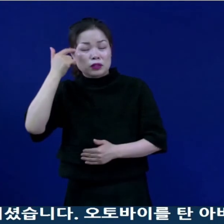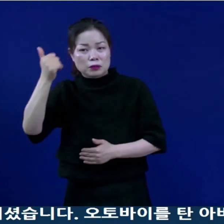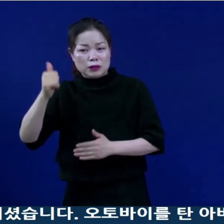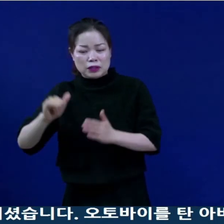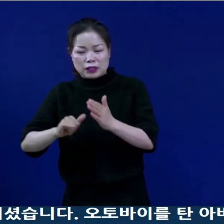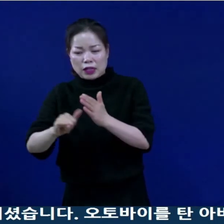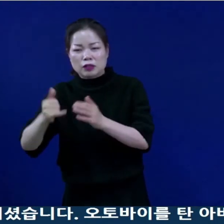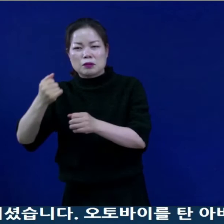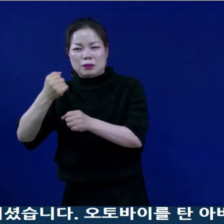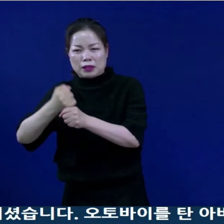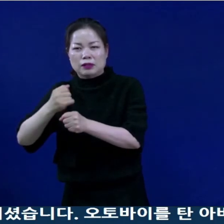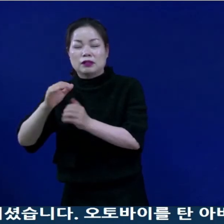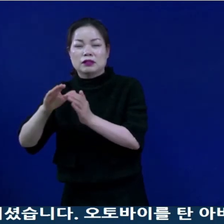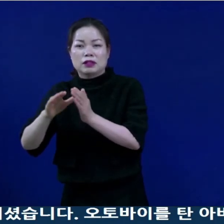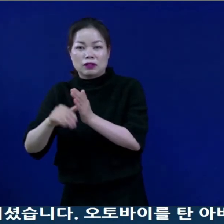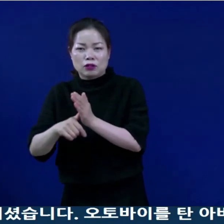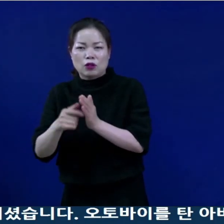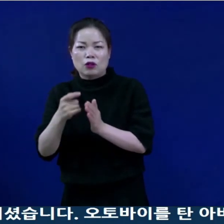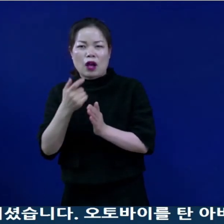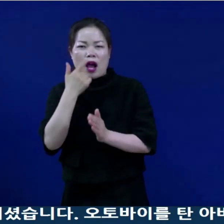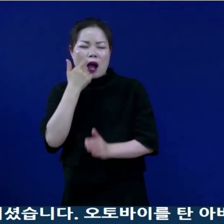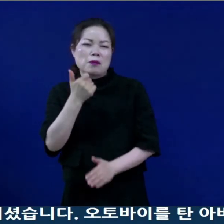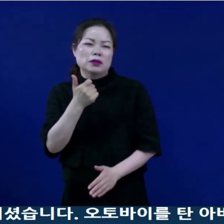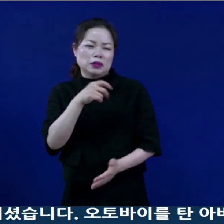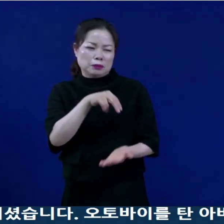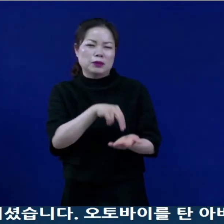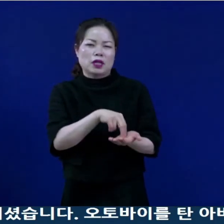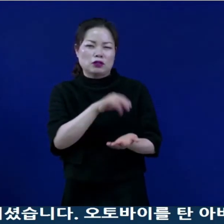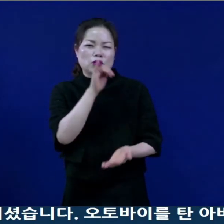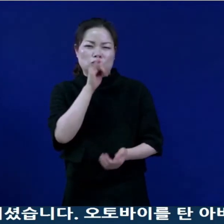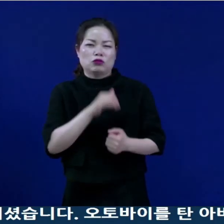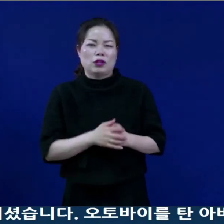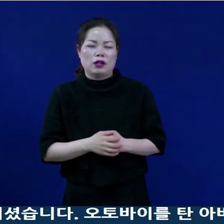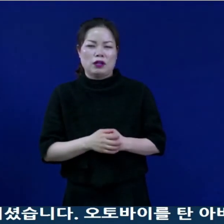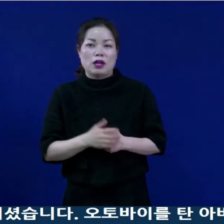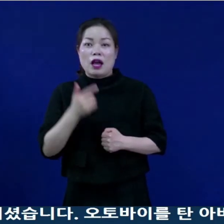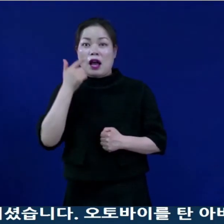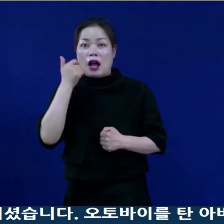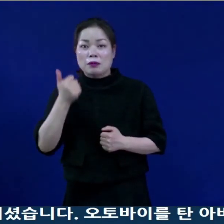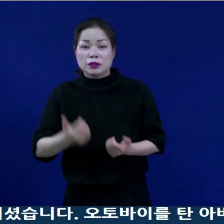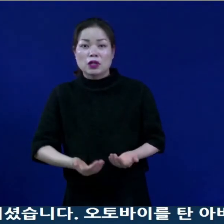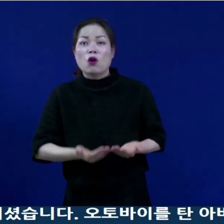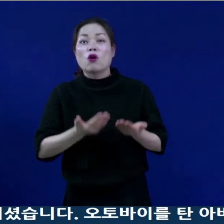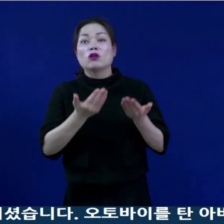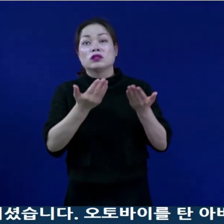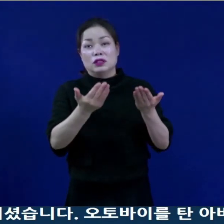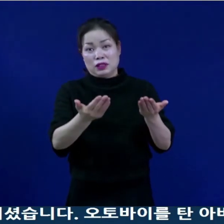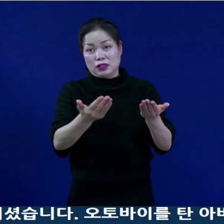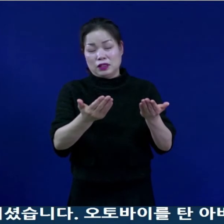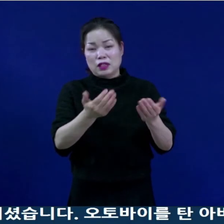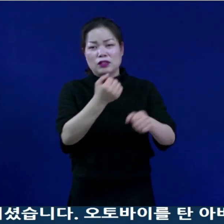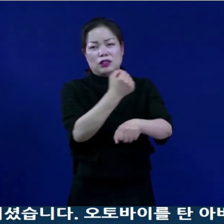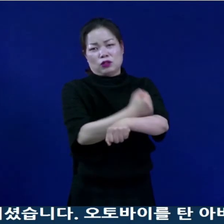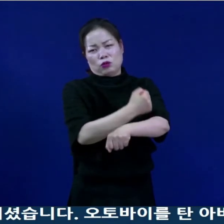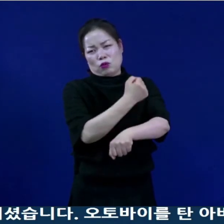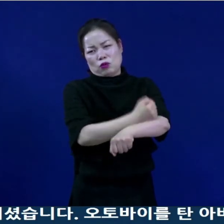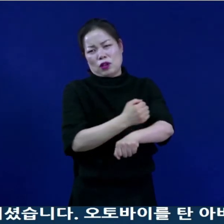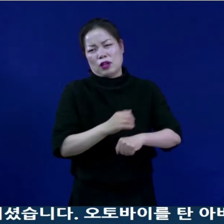되었을 때 조금은 알겠더라고요. 아, 그랬구나. 우리 아버지의 그 헌신이, 그